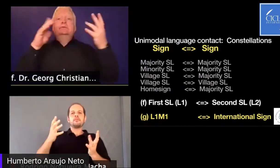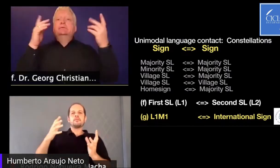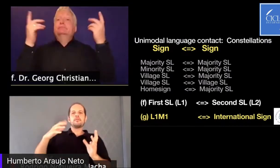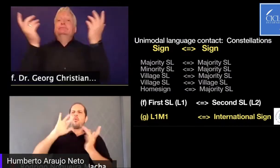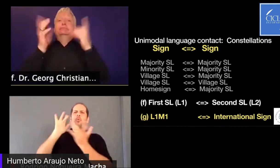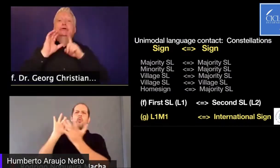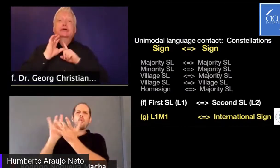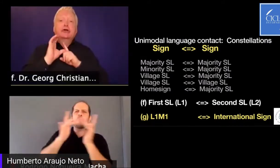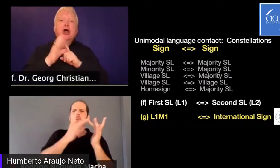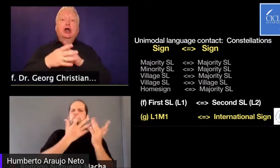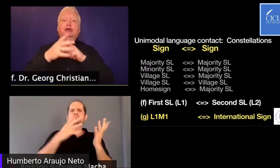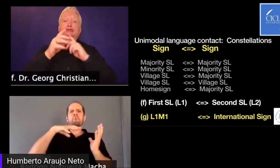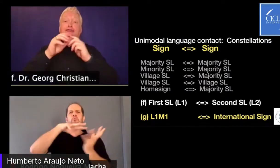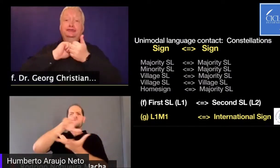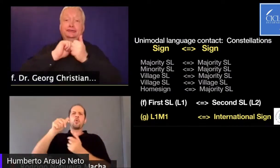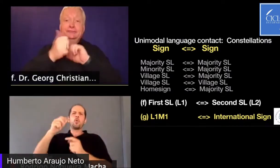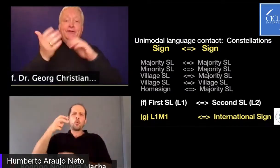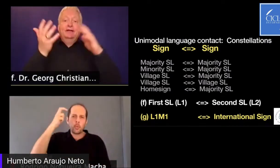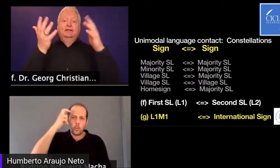materna,